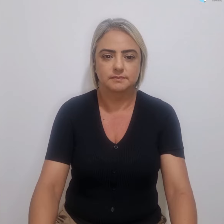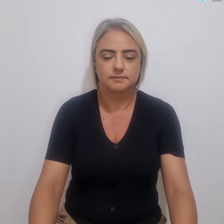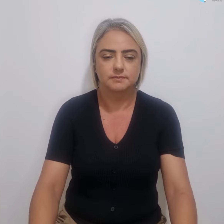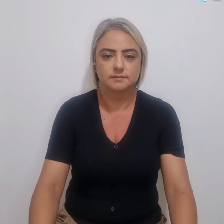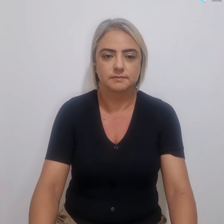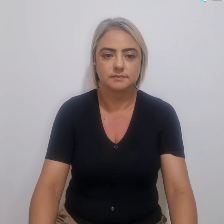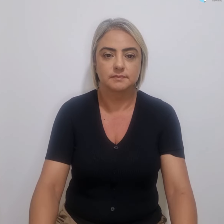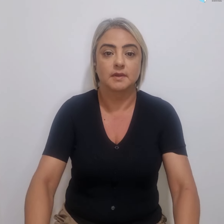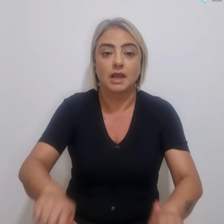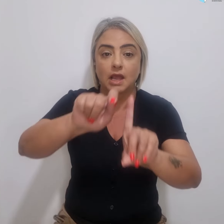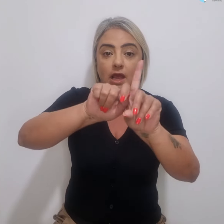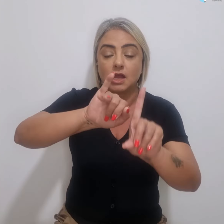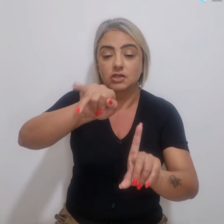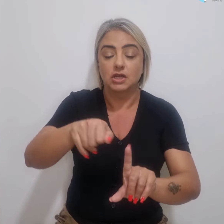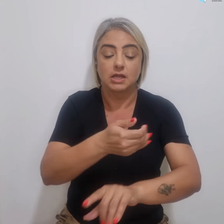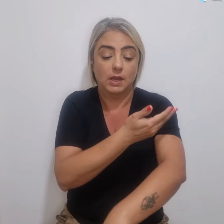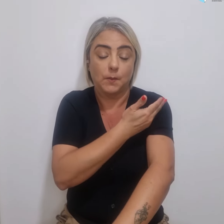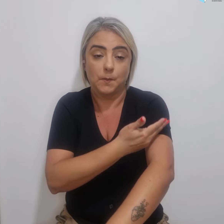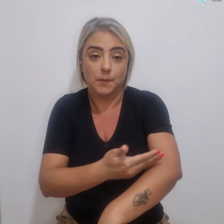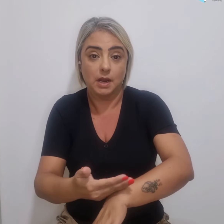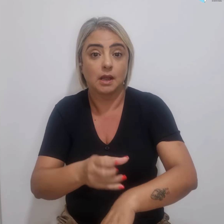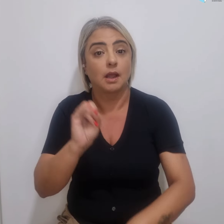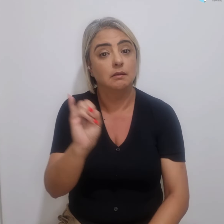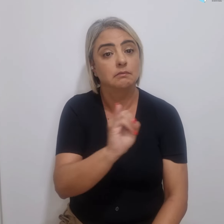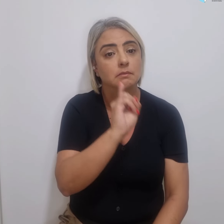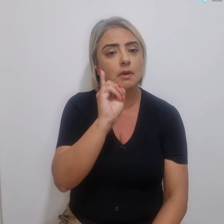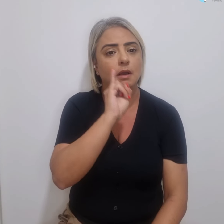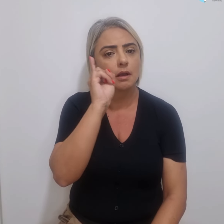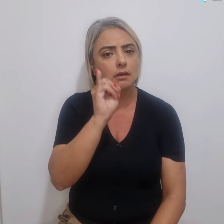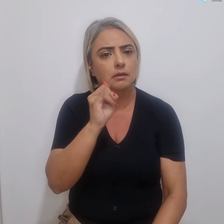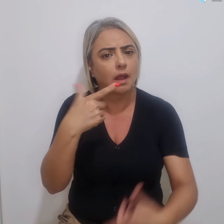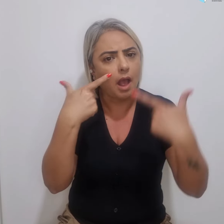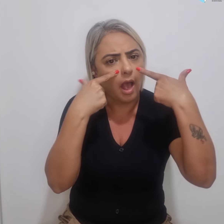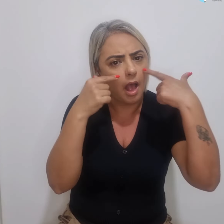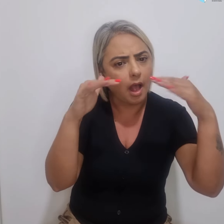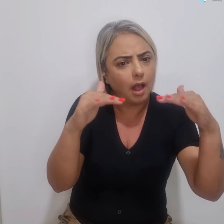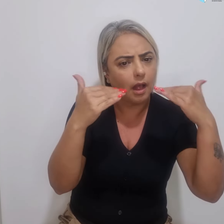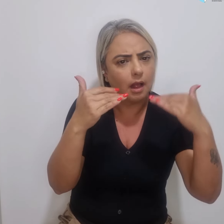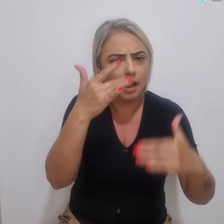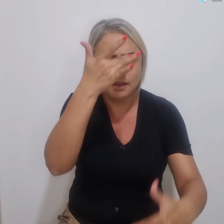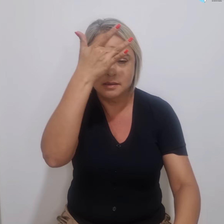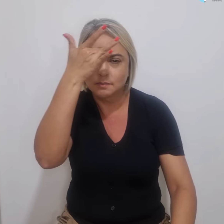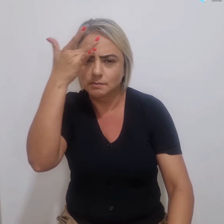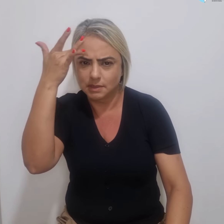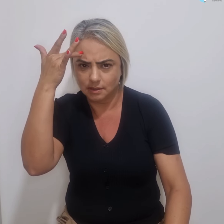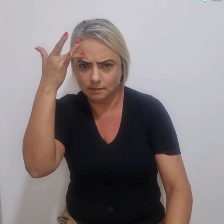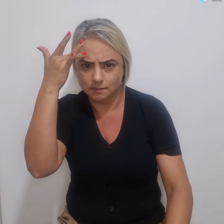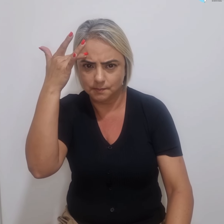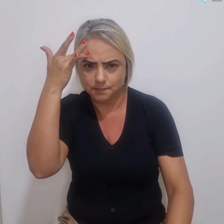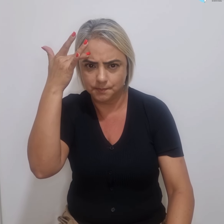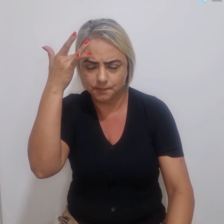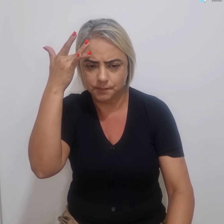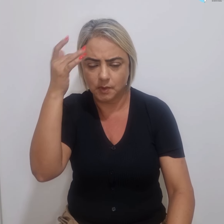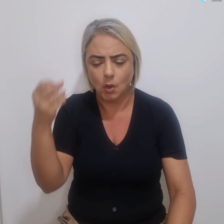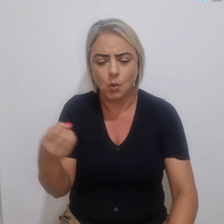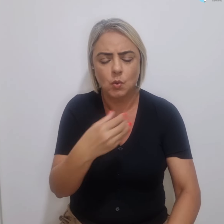Janeiro Branco, a importância de dar atenção à saúde mental. Um novo ano começa